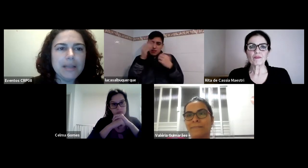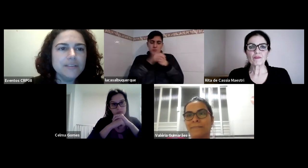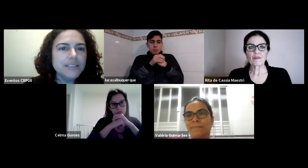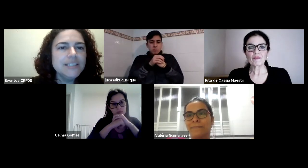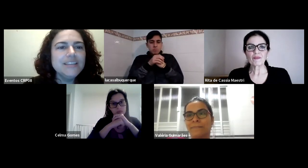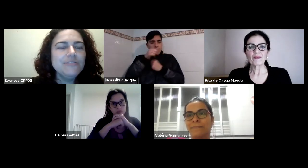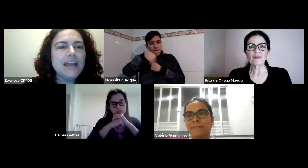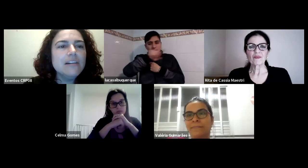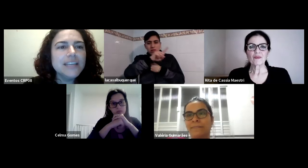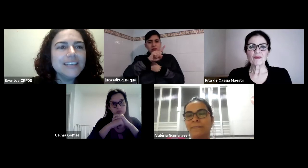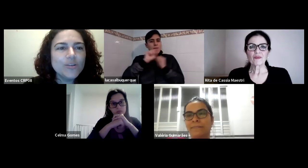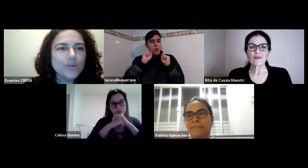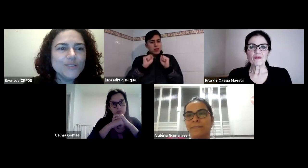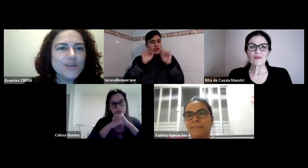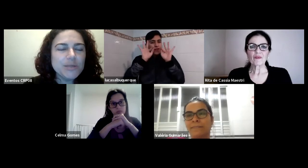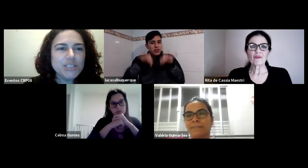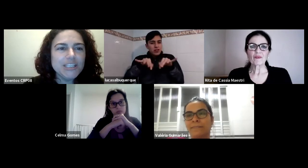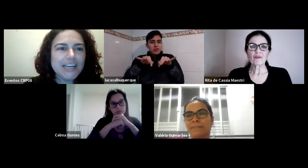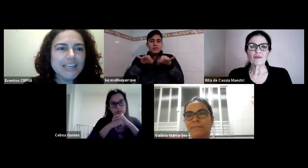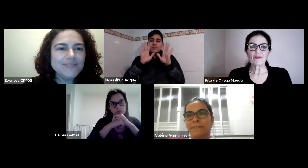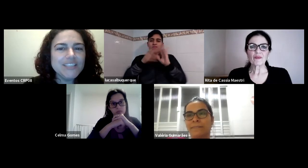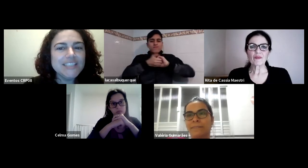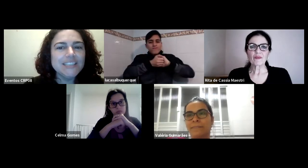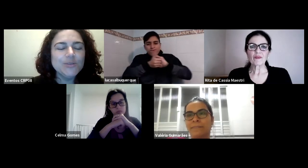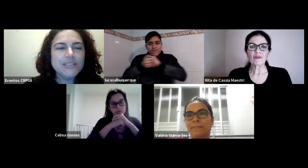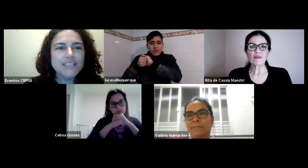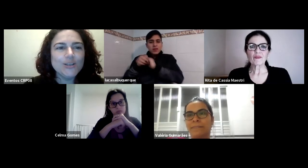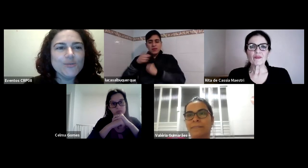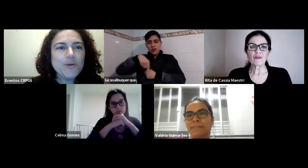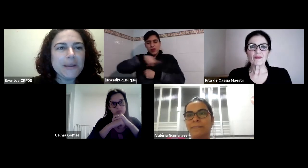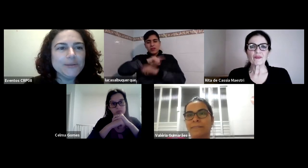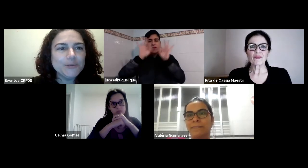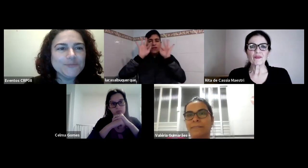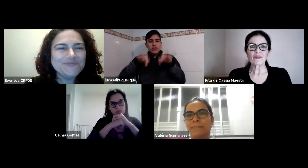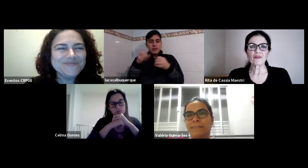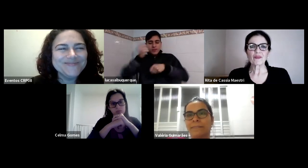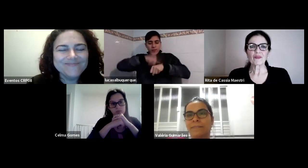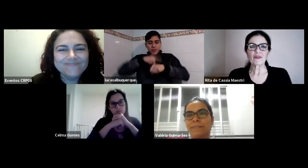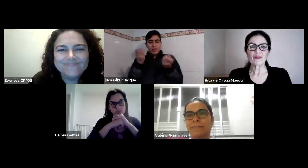uma palavra final, né, de conclusão, para a gente estar encerrando esse nosso momento.